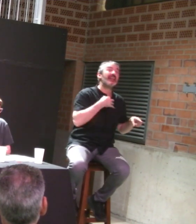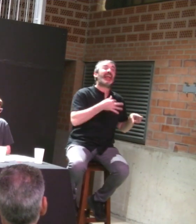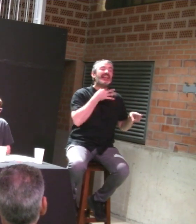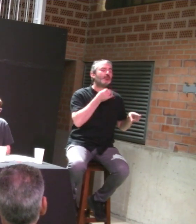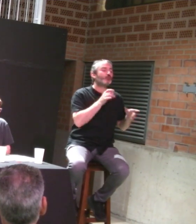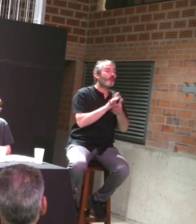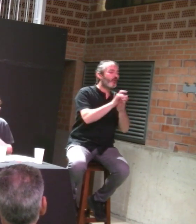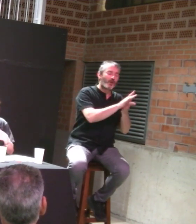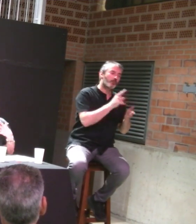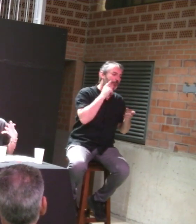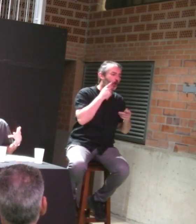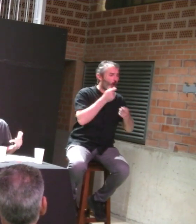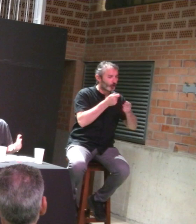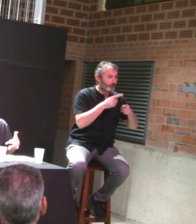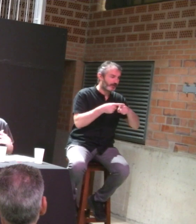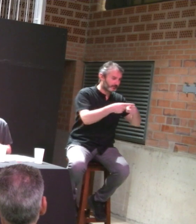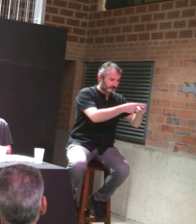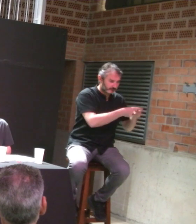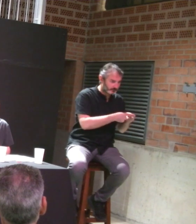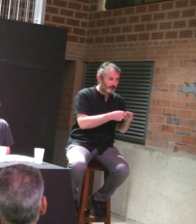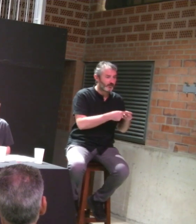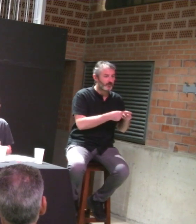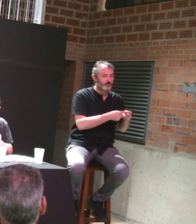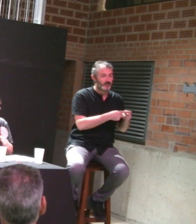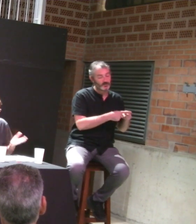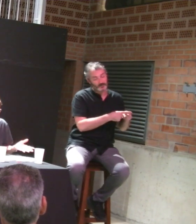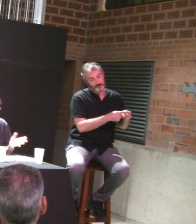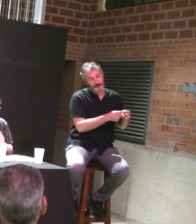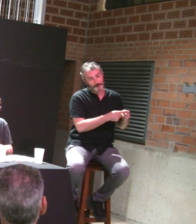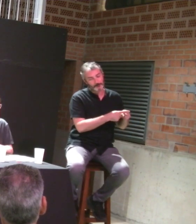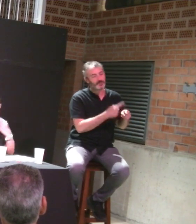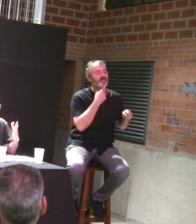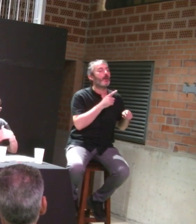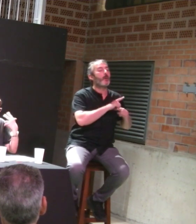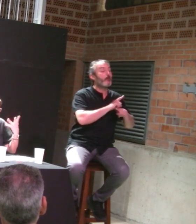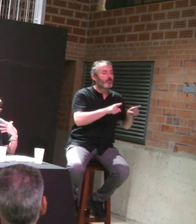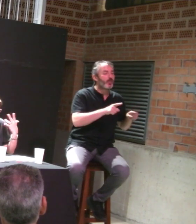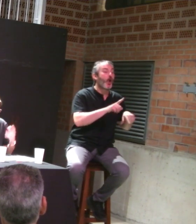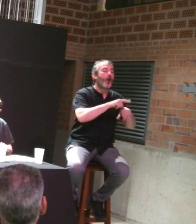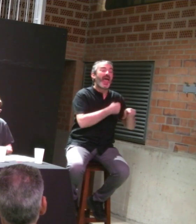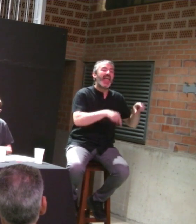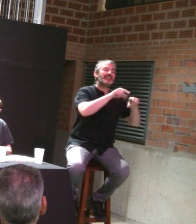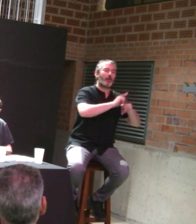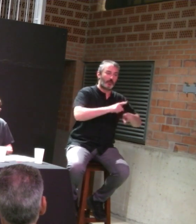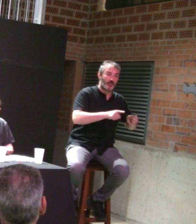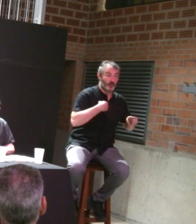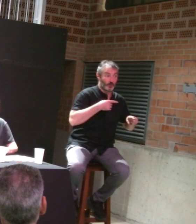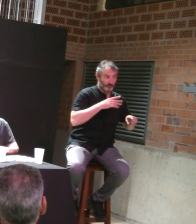de parados, el sindicato, el rechazo al destajo, la prohibición de horas extras, etcétera,